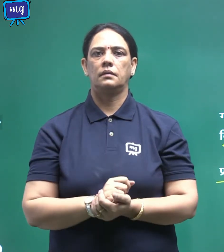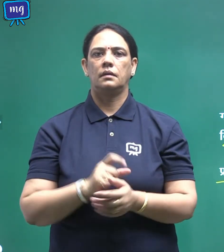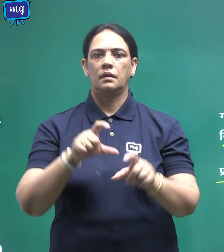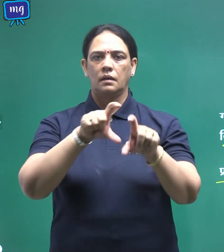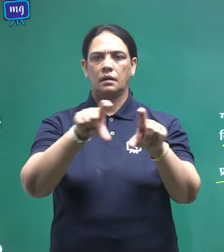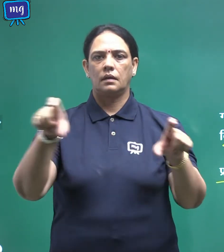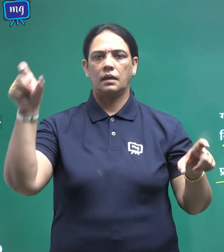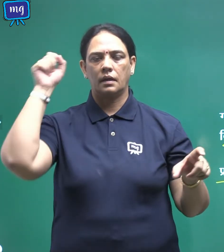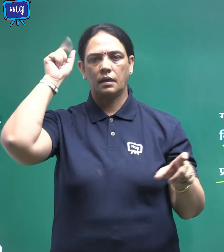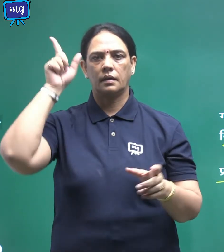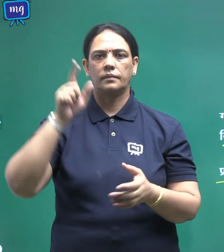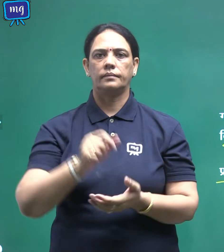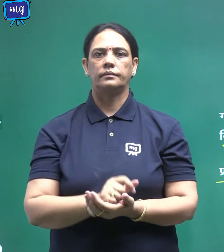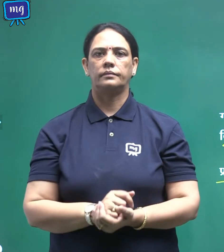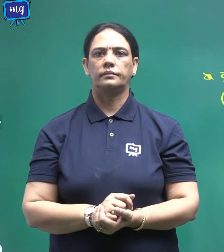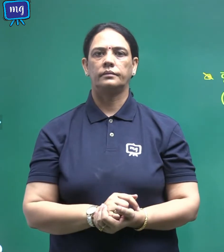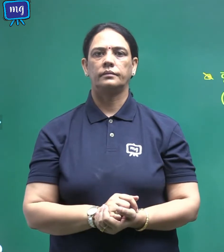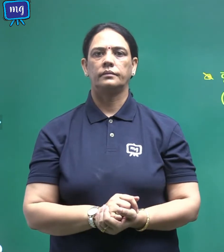समझ आ गया?